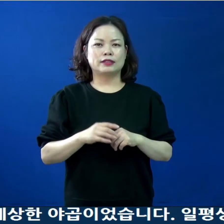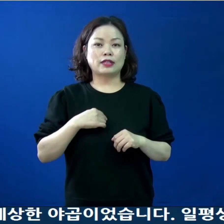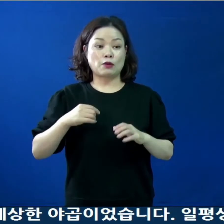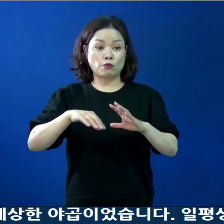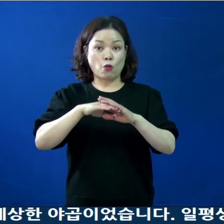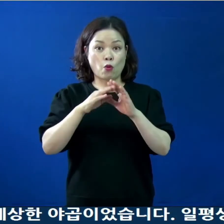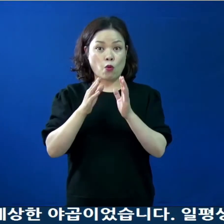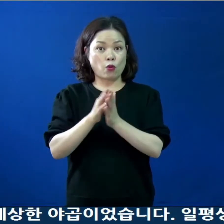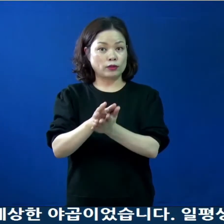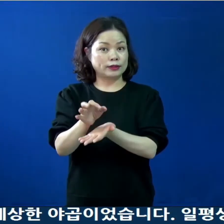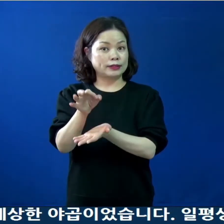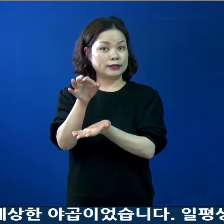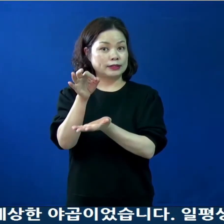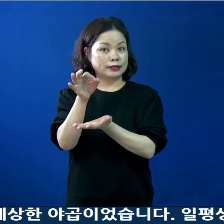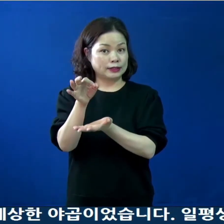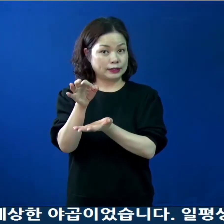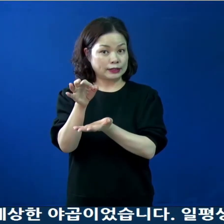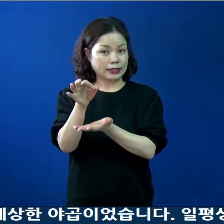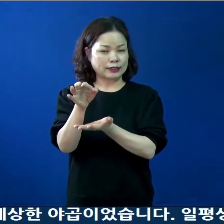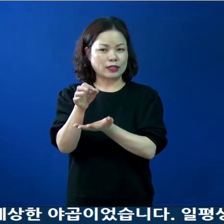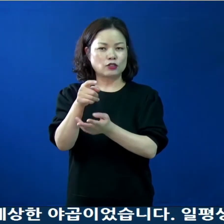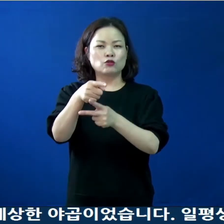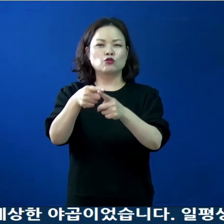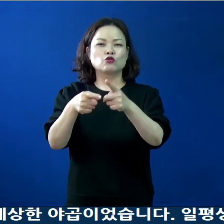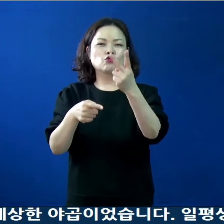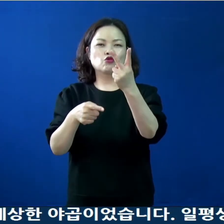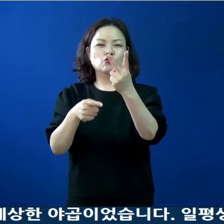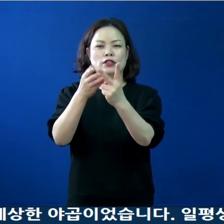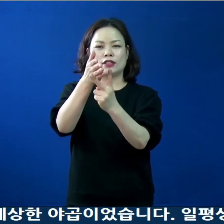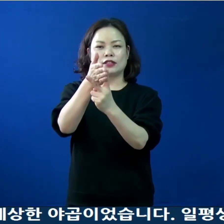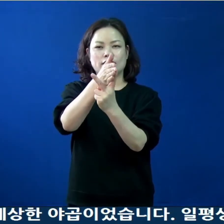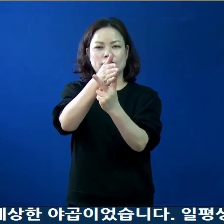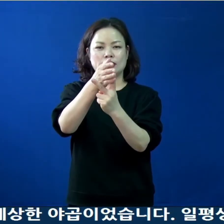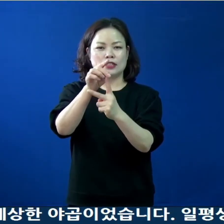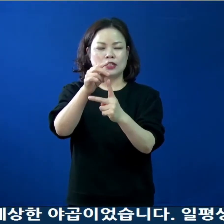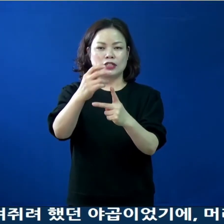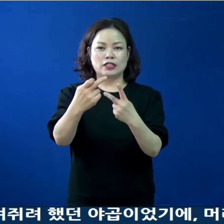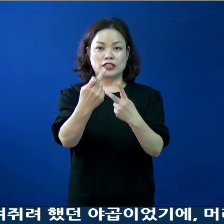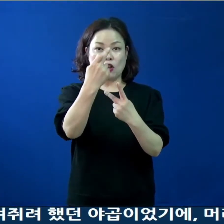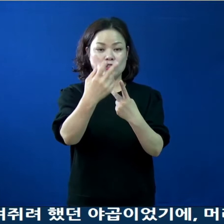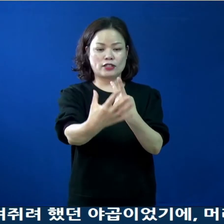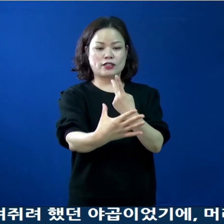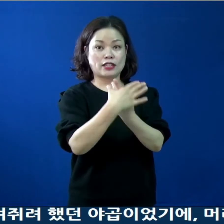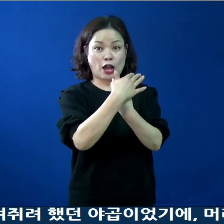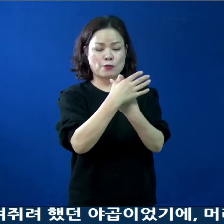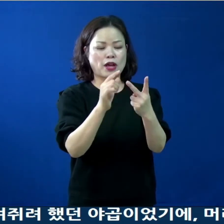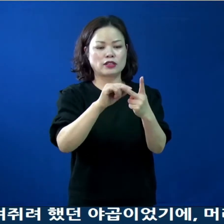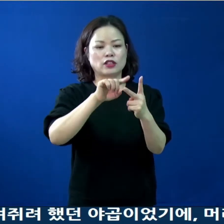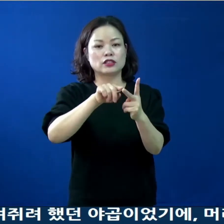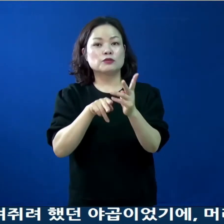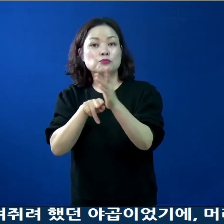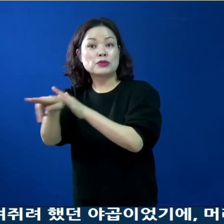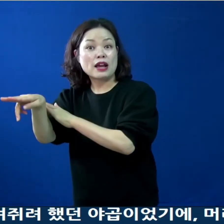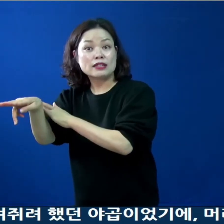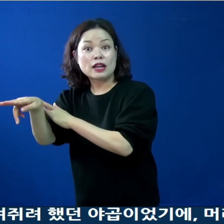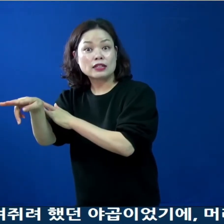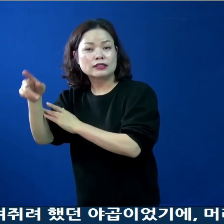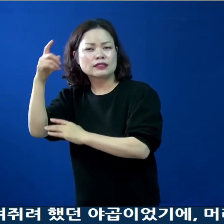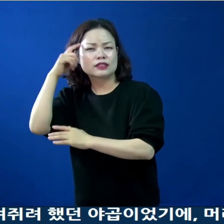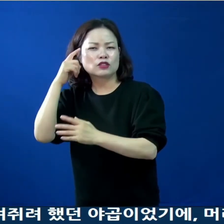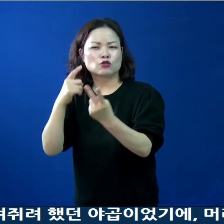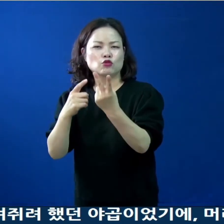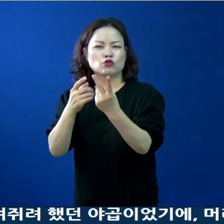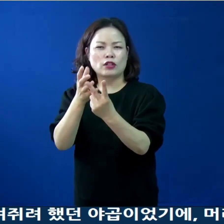모든 재산, 또 가족을 두 패로 나뉩니다. 그래서 형이 한쪽을 치면 다른 한쪽은 이제 피하리라, 이 생각을 하고 두